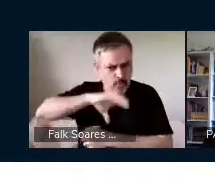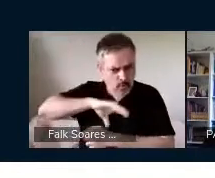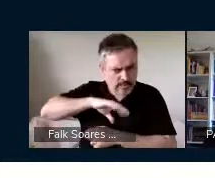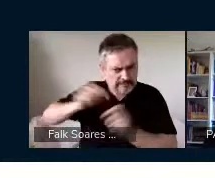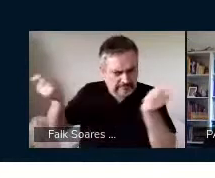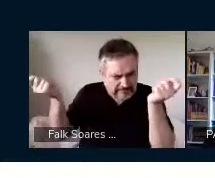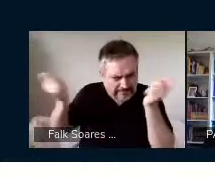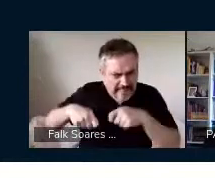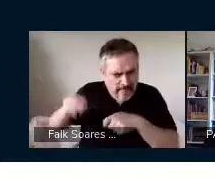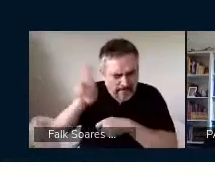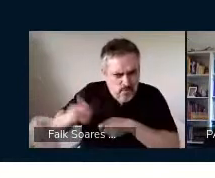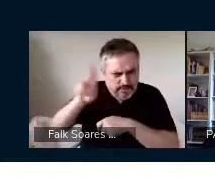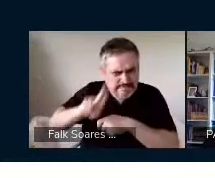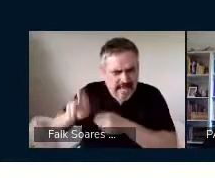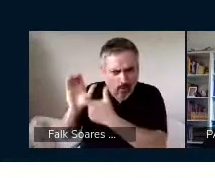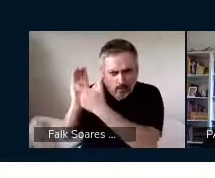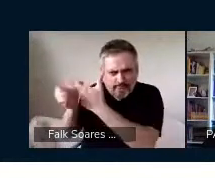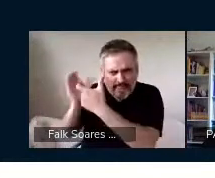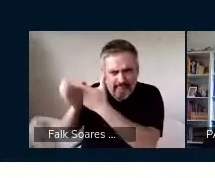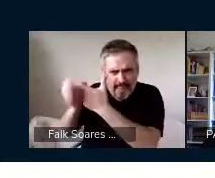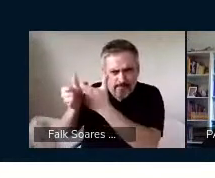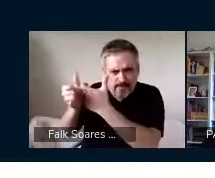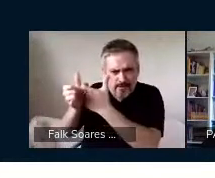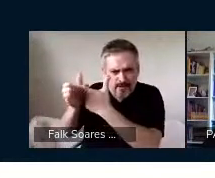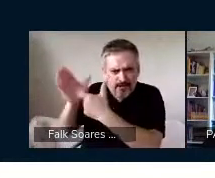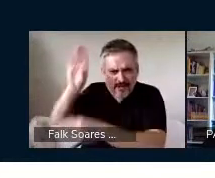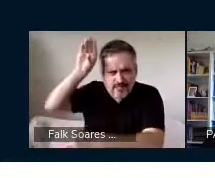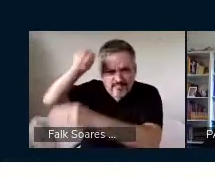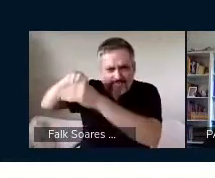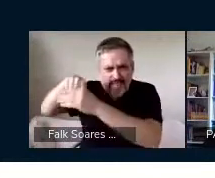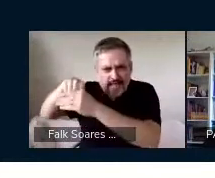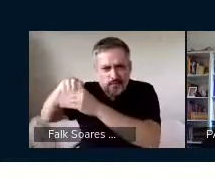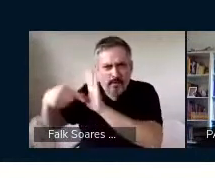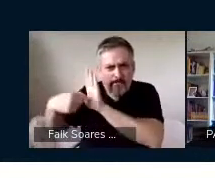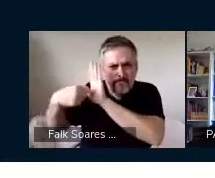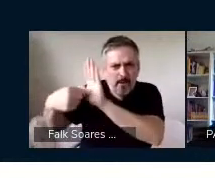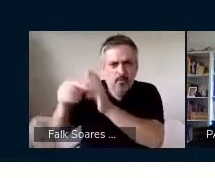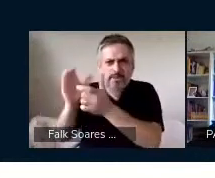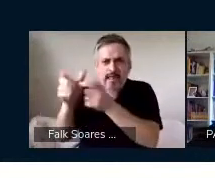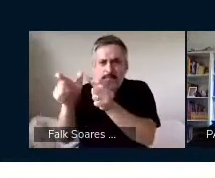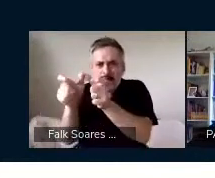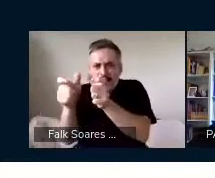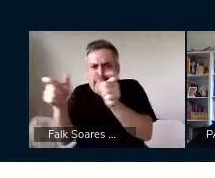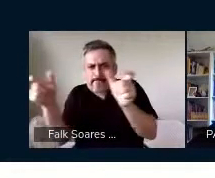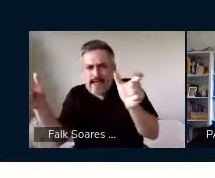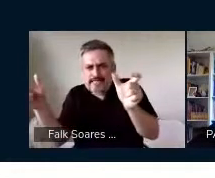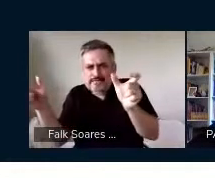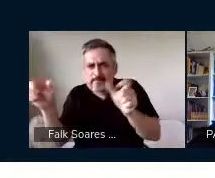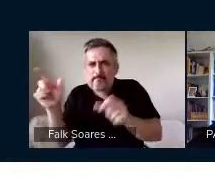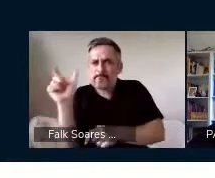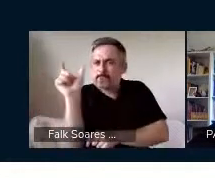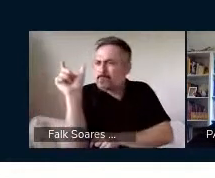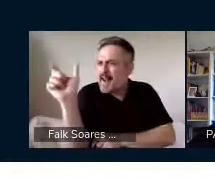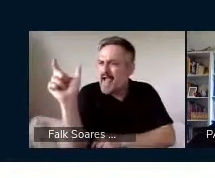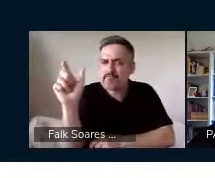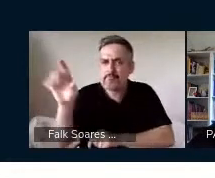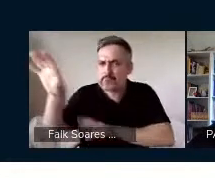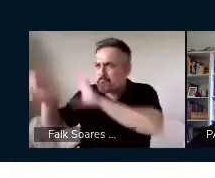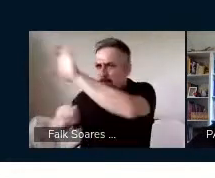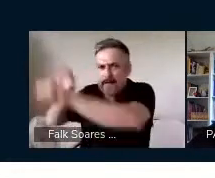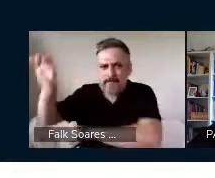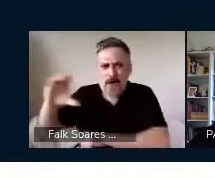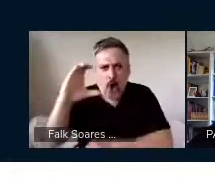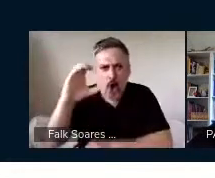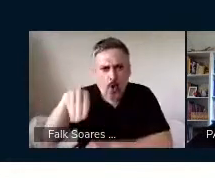pela datilologia. Contudo, é preciso repensar se na LP é possível usar